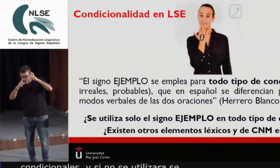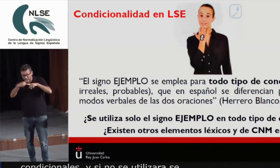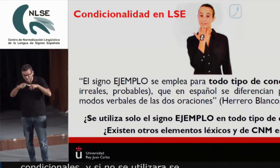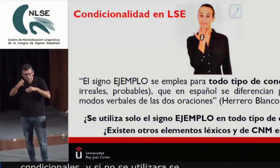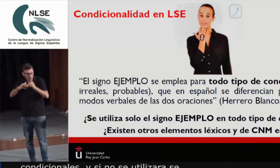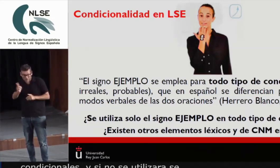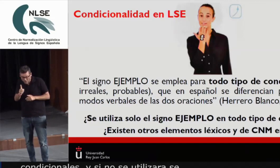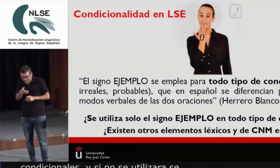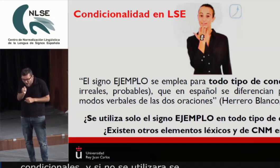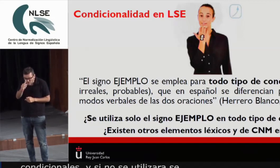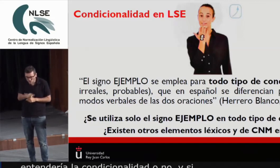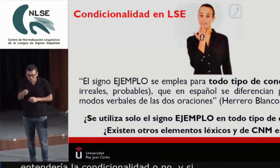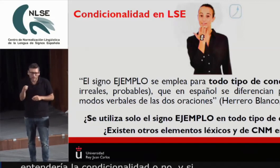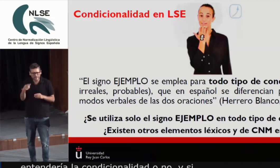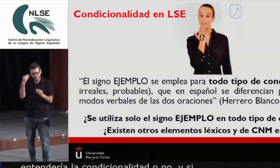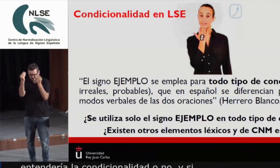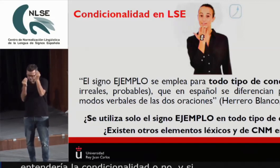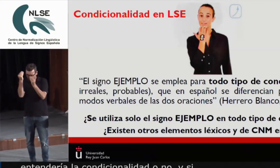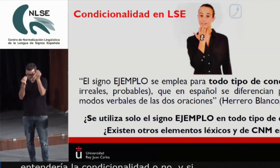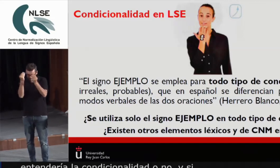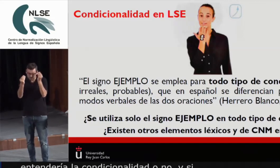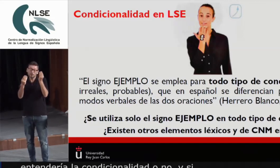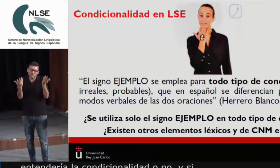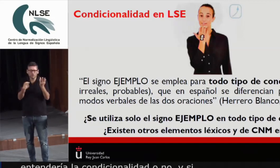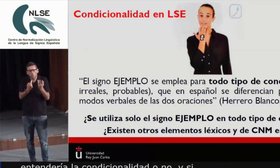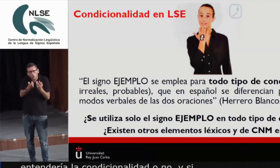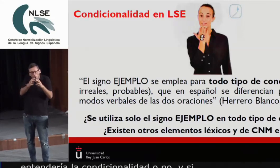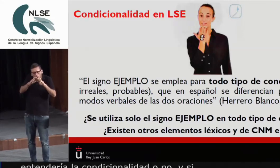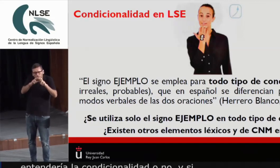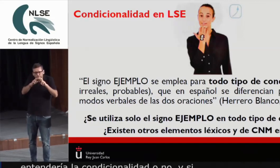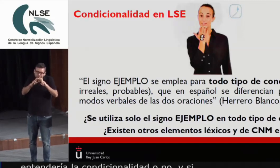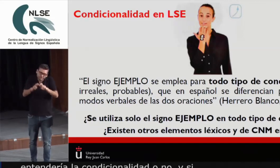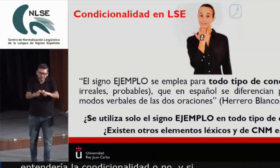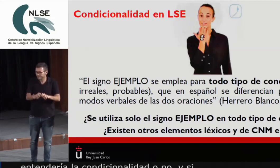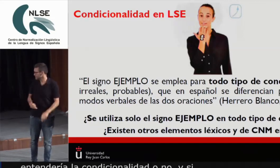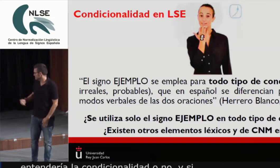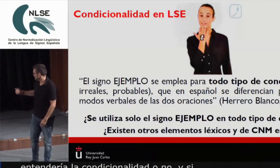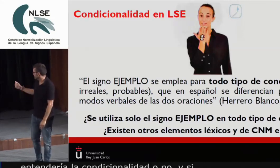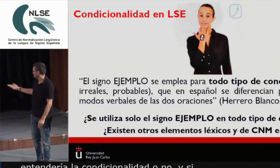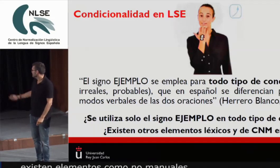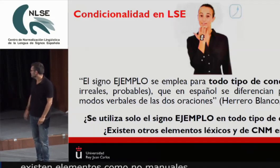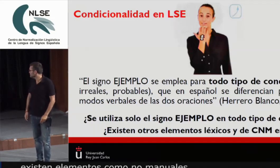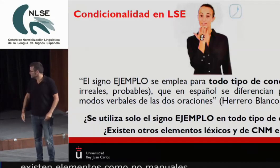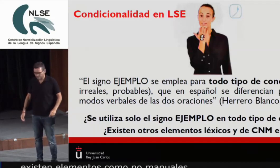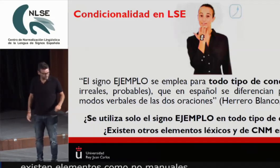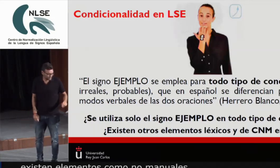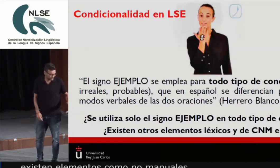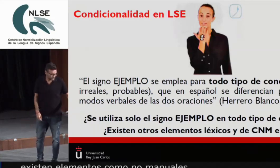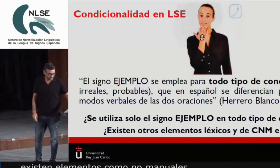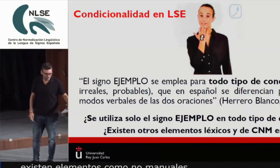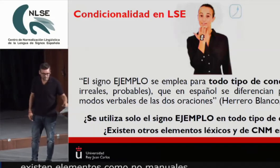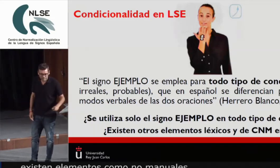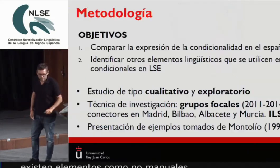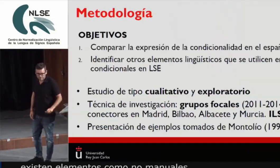como pueden ser elementos no manuales, etcétera, en la lengua de signos. Entonces, en base a esta reflexión o a esta pregunta, hemos hecho